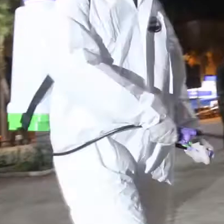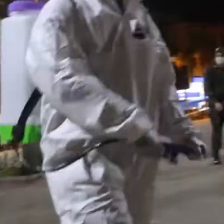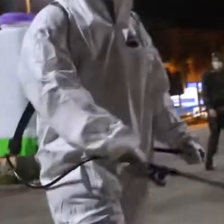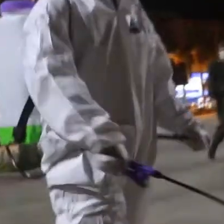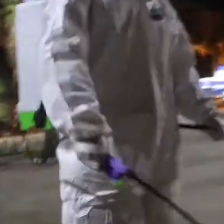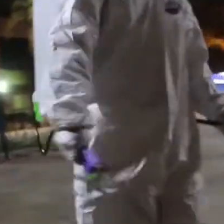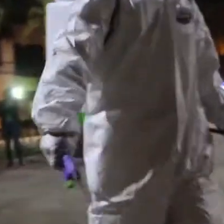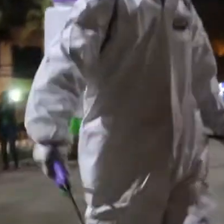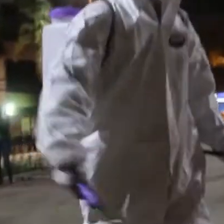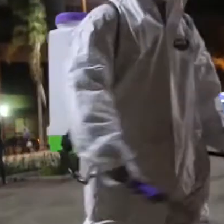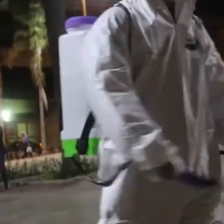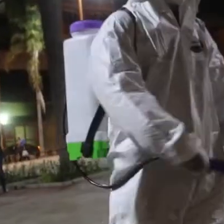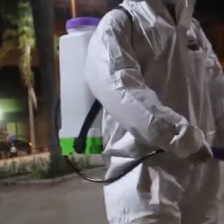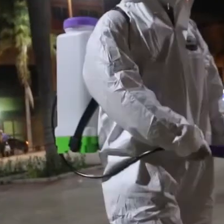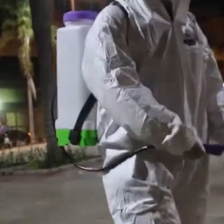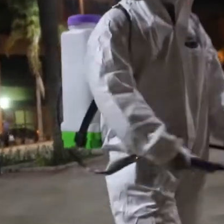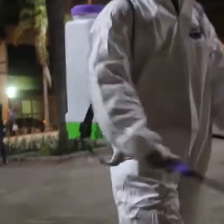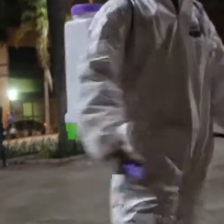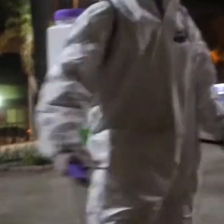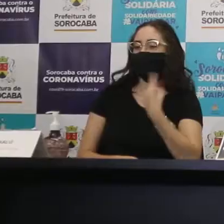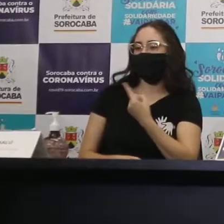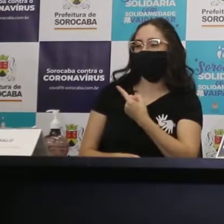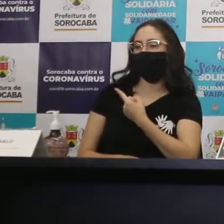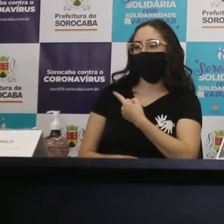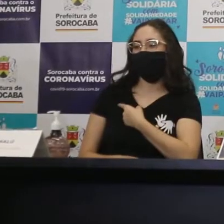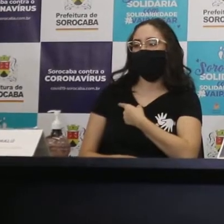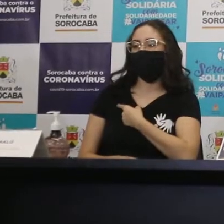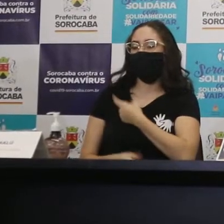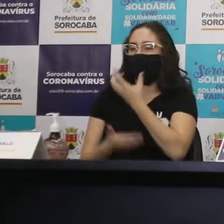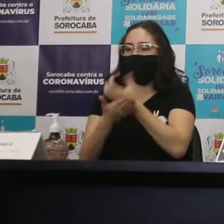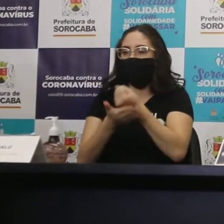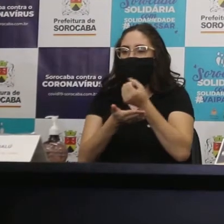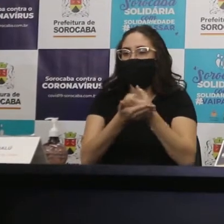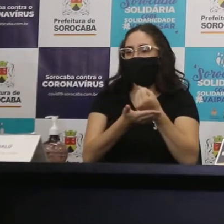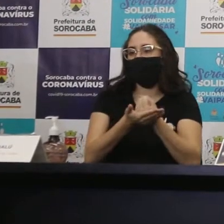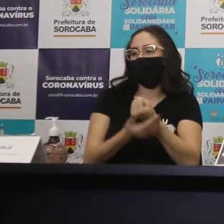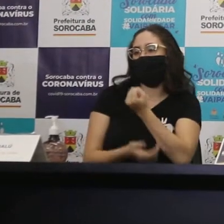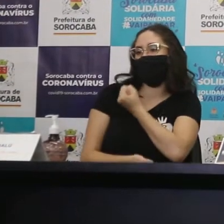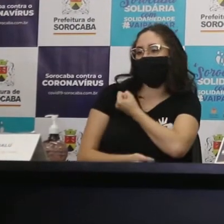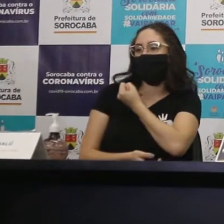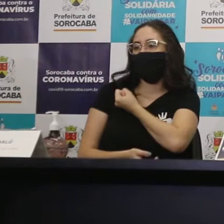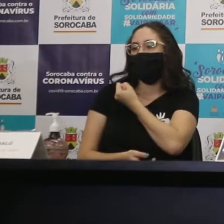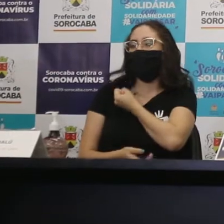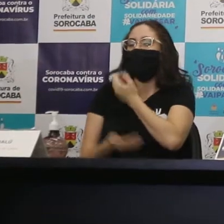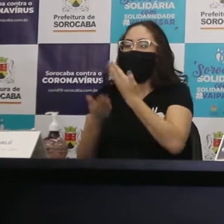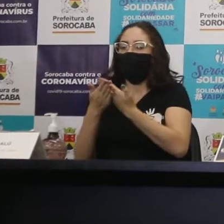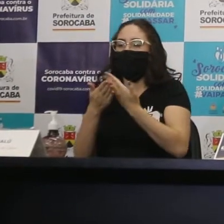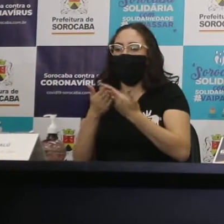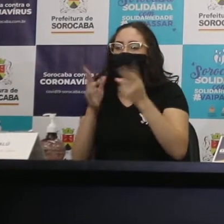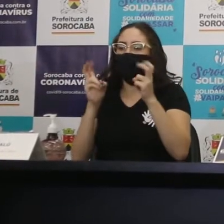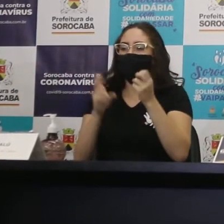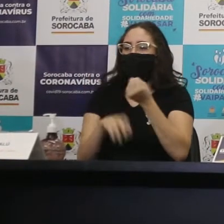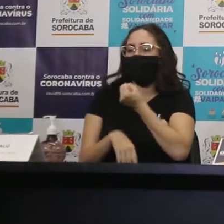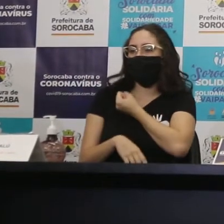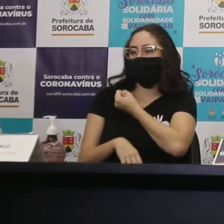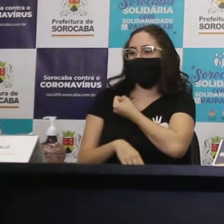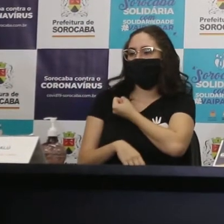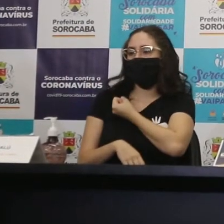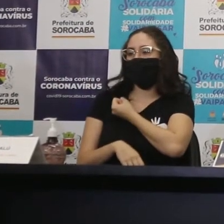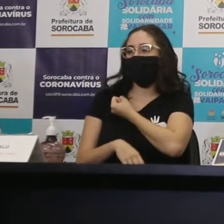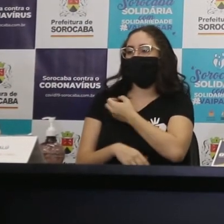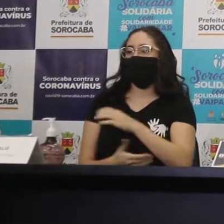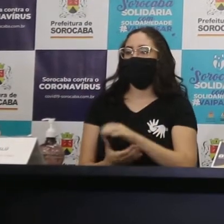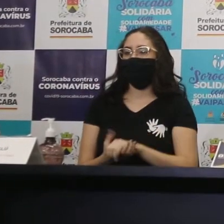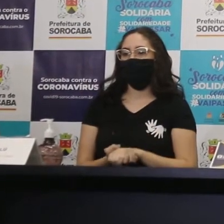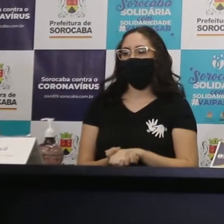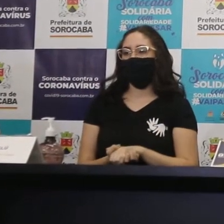vem nos fornecendo números. Nós vamos agora observando e analisando esses números. E nós temos percebido, isso não é previsibilidade e não